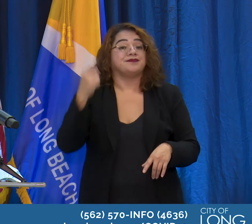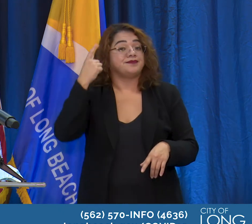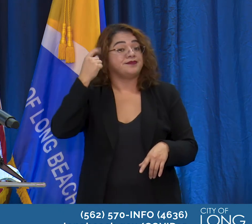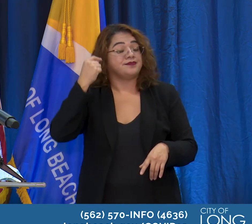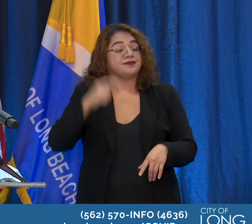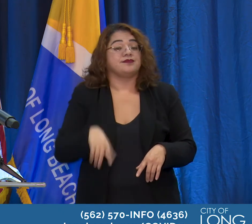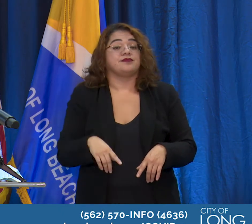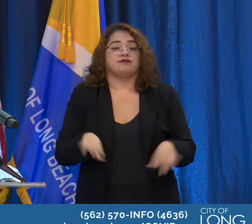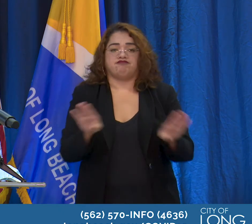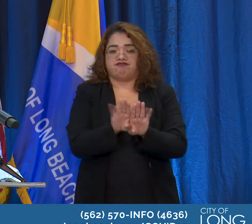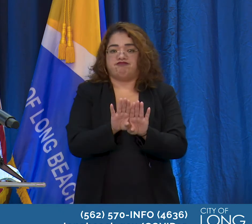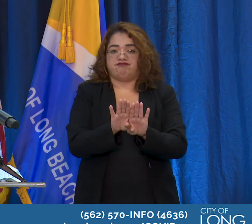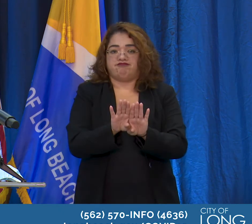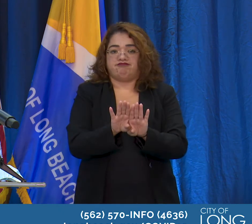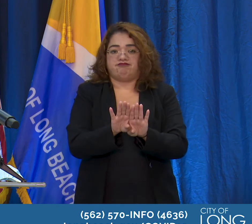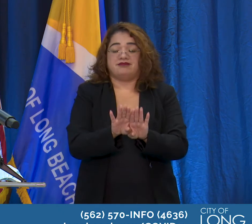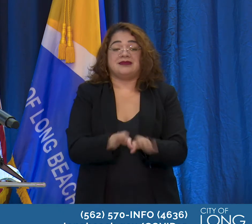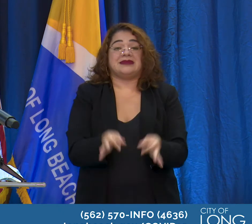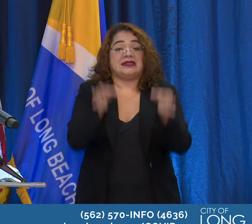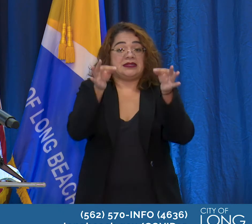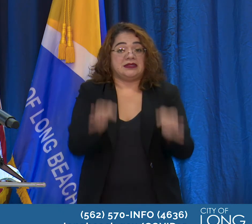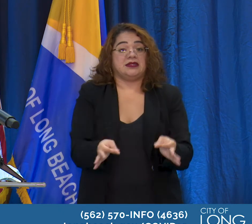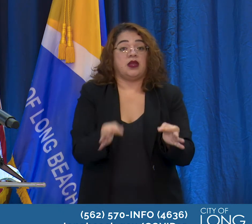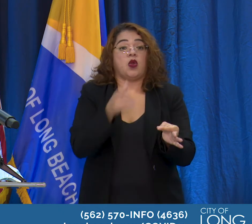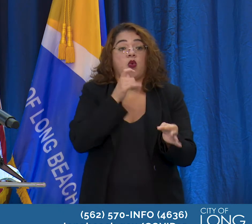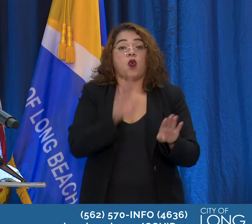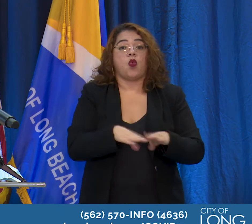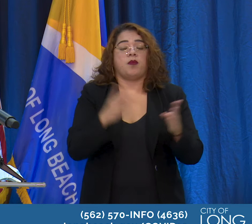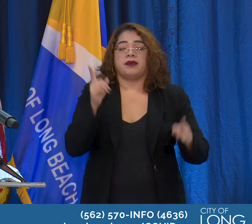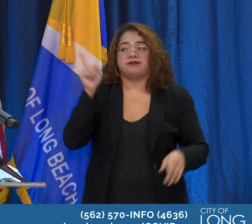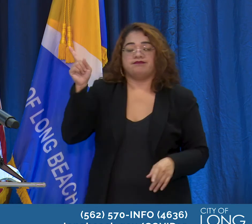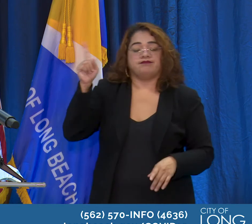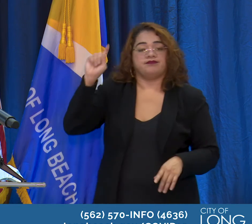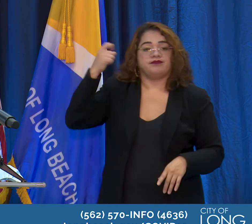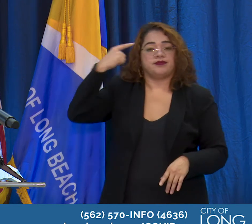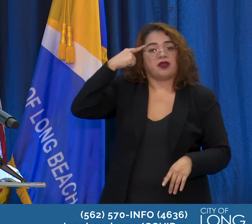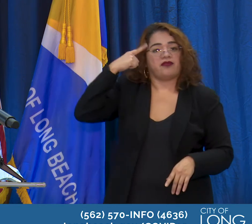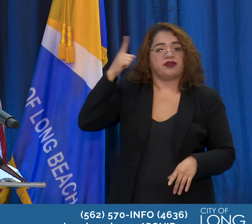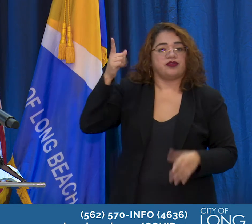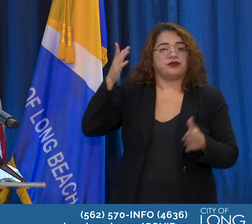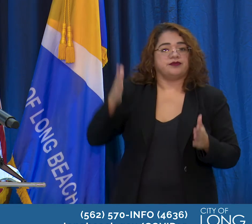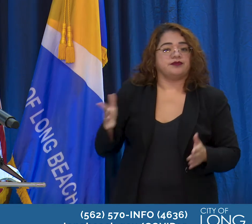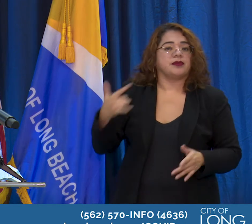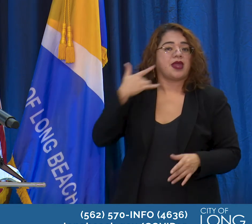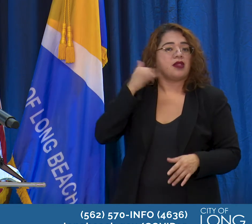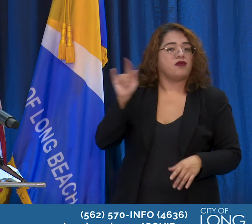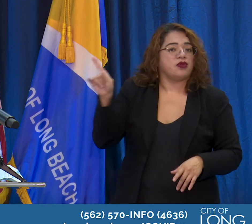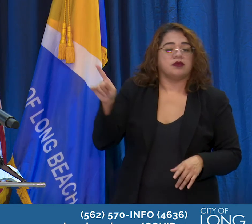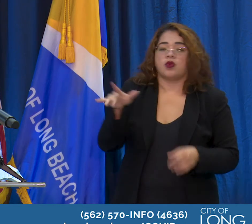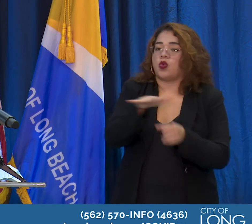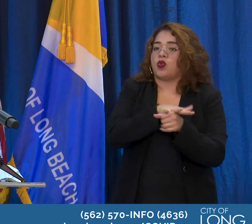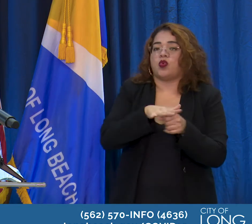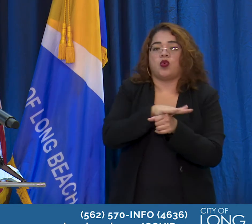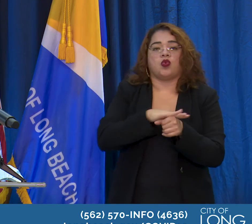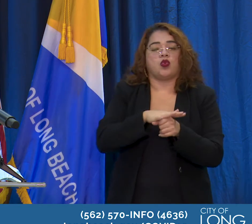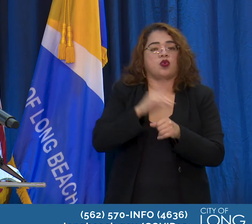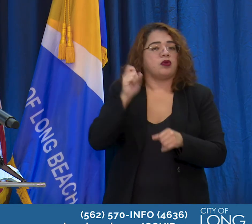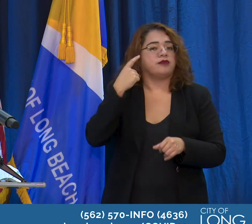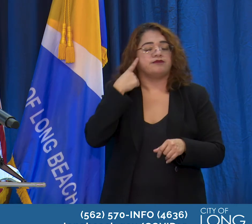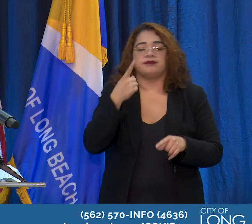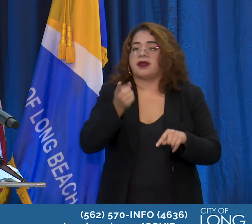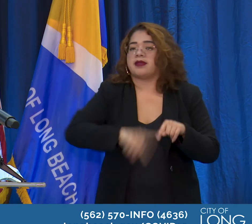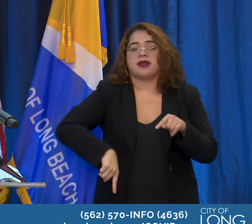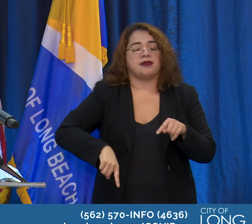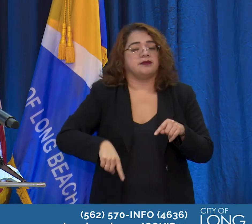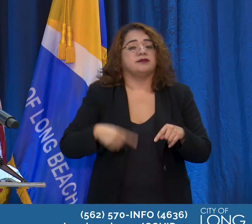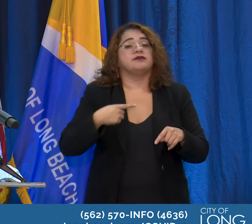o cantinas son hechas por el gobierno estatal y no el gobierno local. Tenemos que bajar nuestros